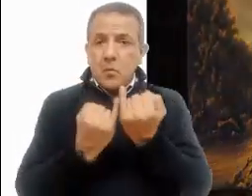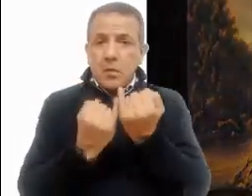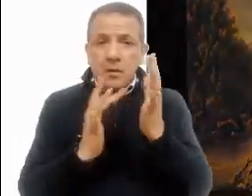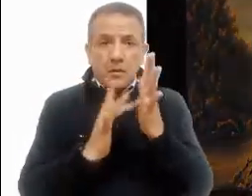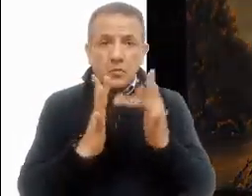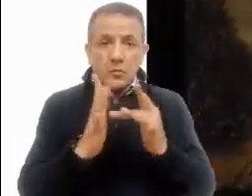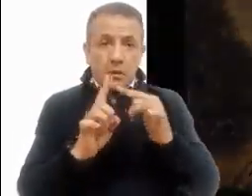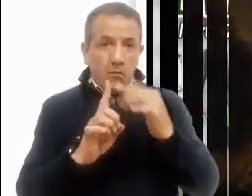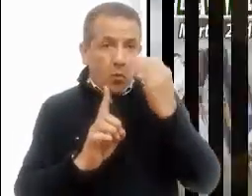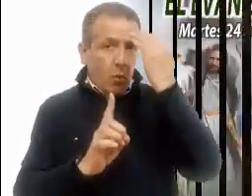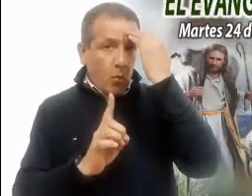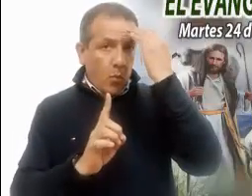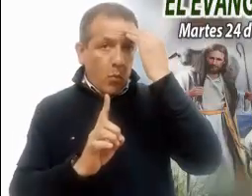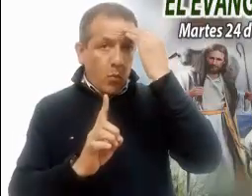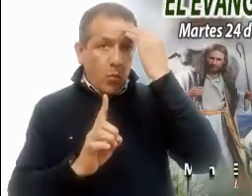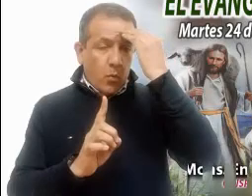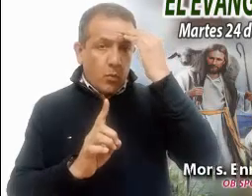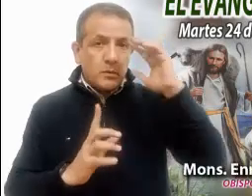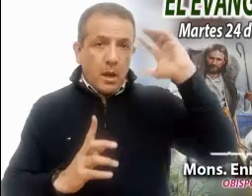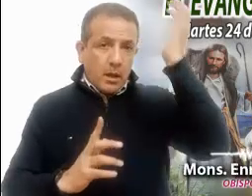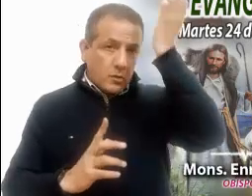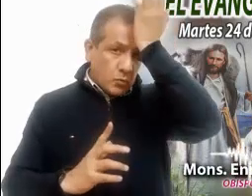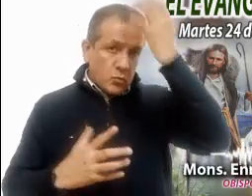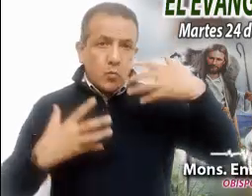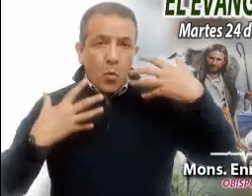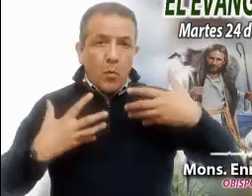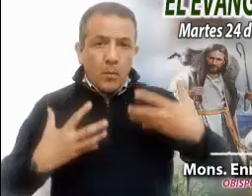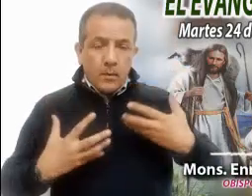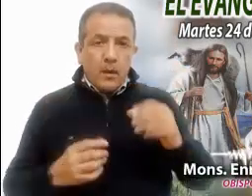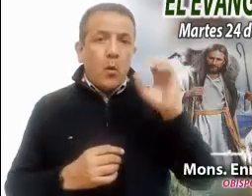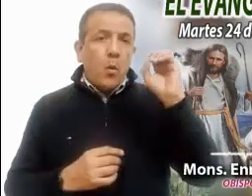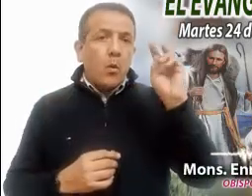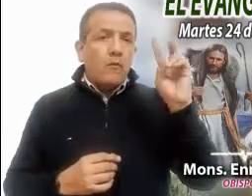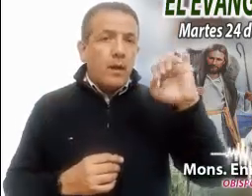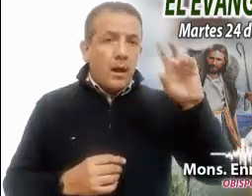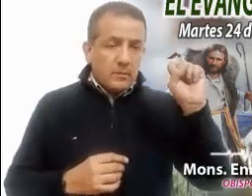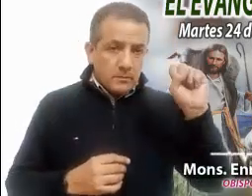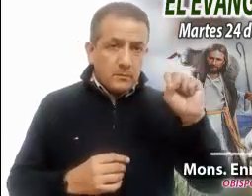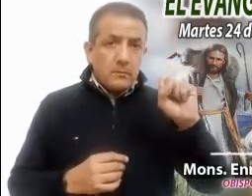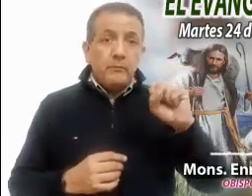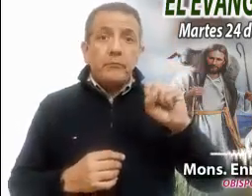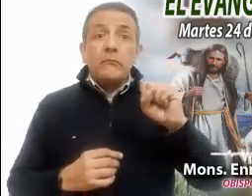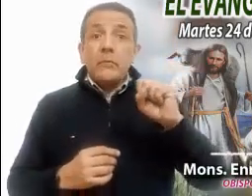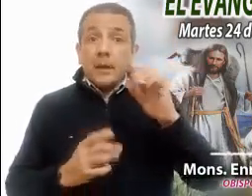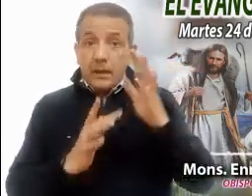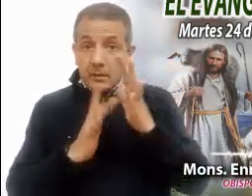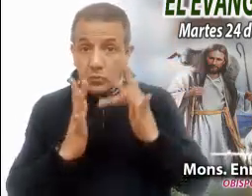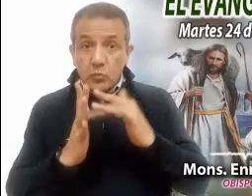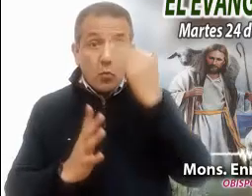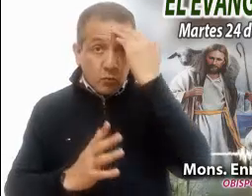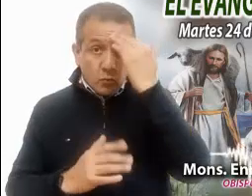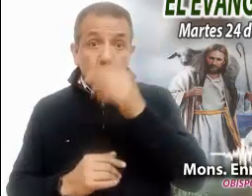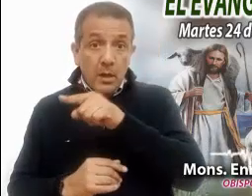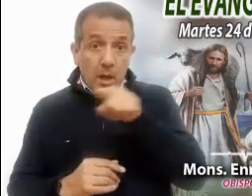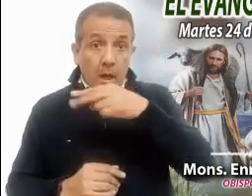ovejas. Jesús nos conoce. Conocer no es solamente saber dar datos de una